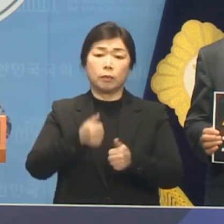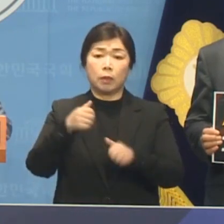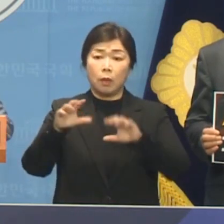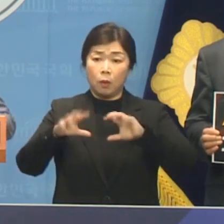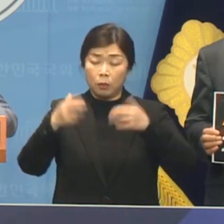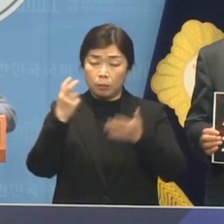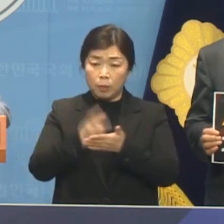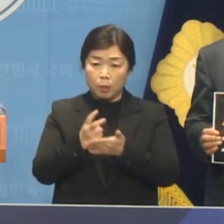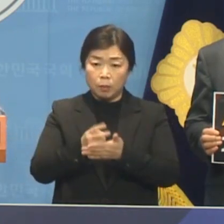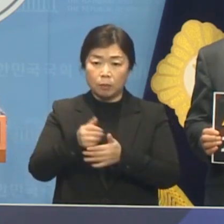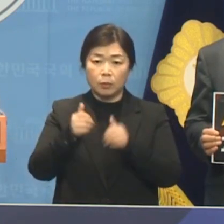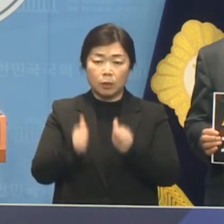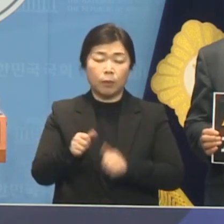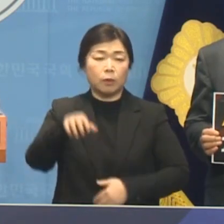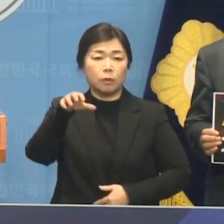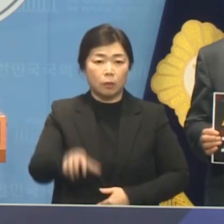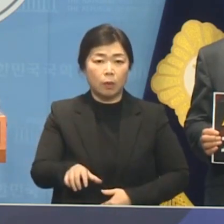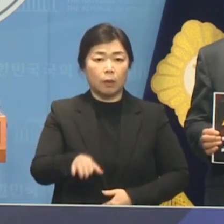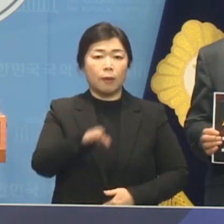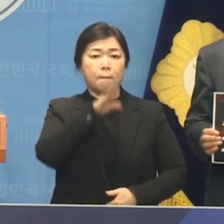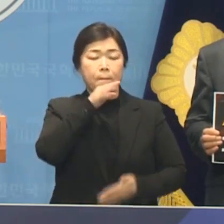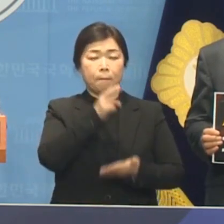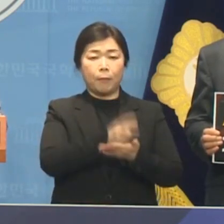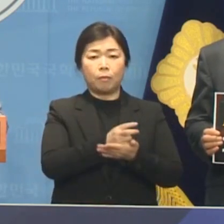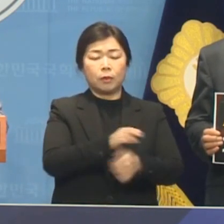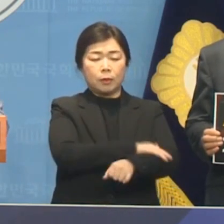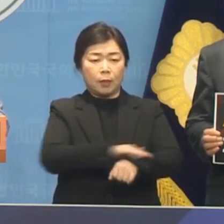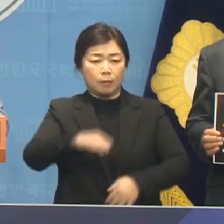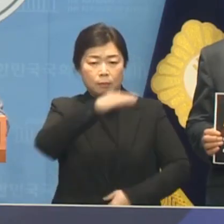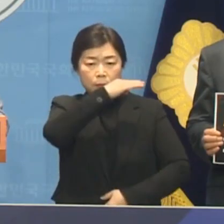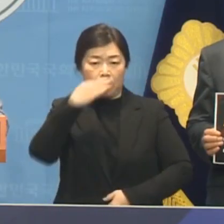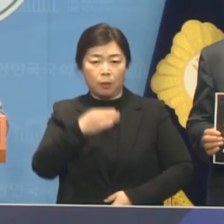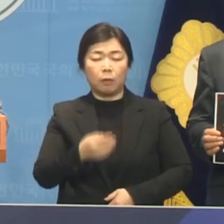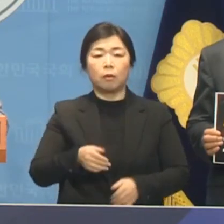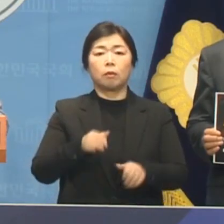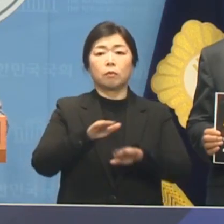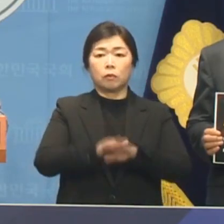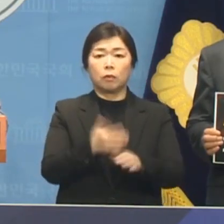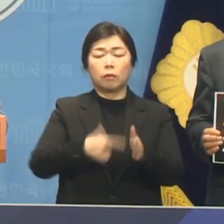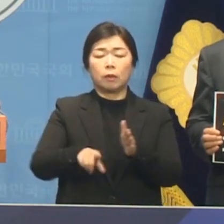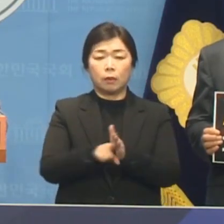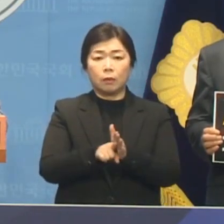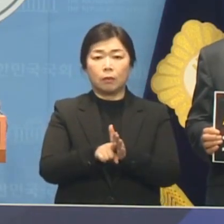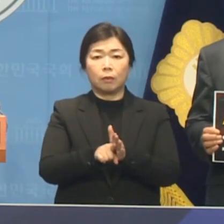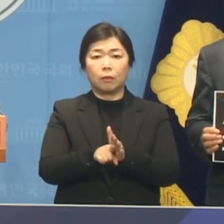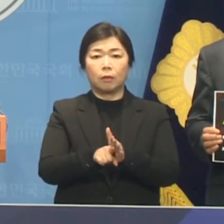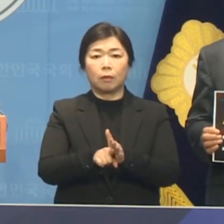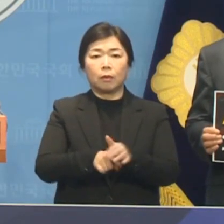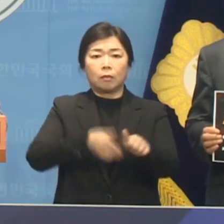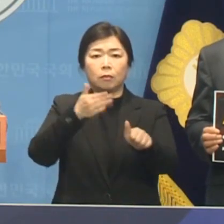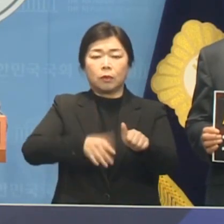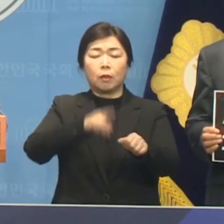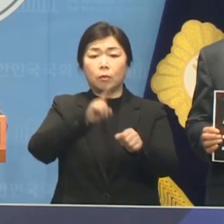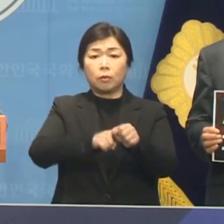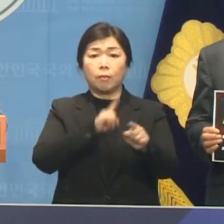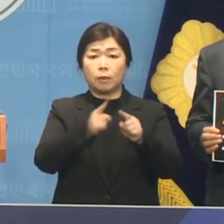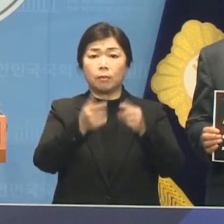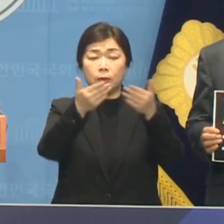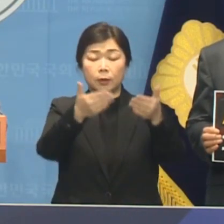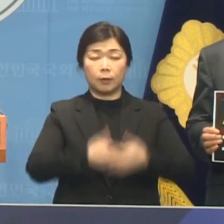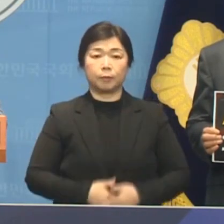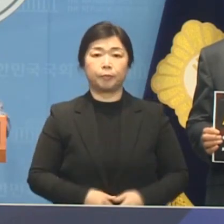정의를 바로 세울 것을 강력히 촉구하면서 기자회견을 갖겠습니다.